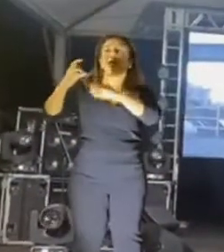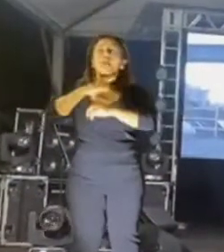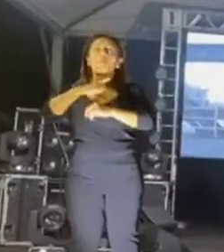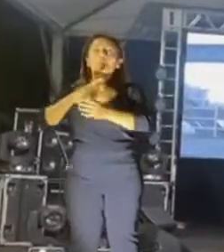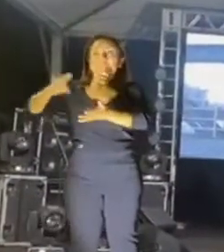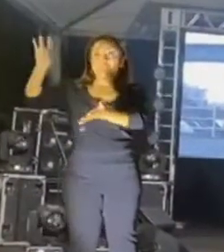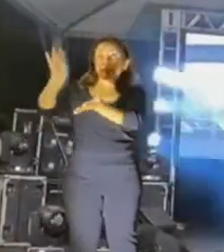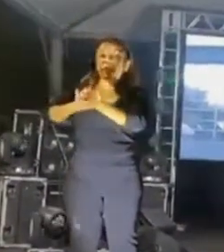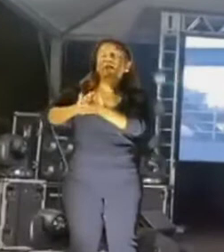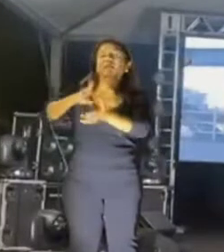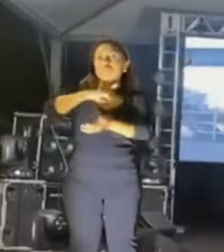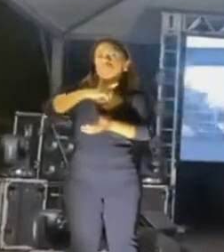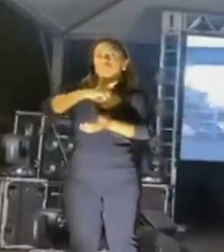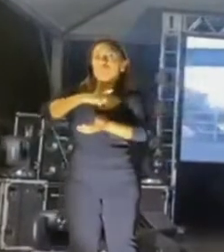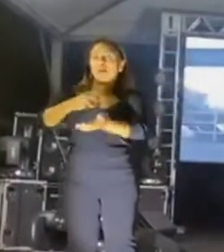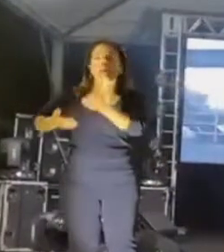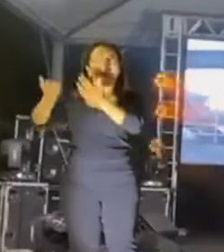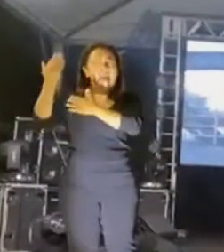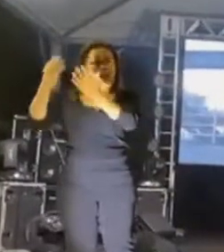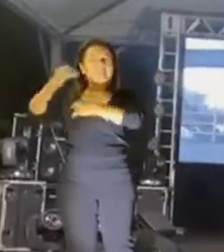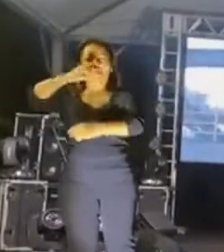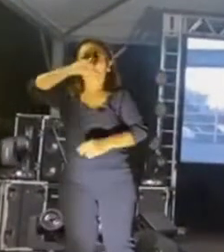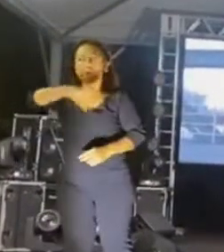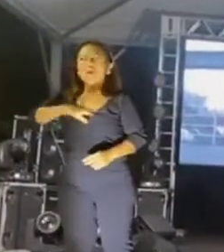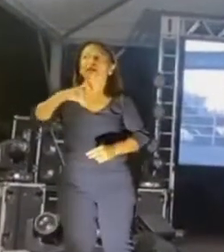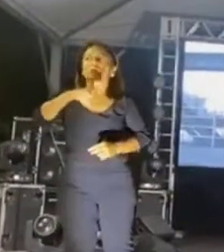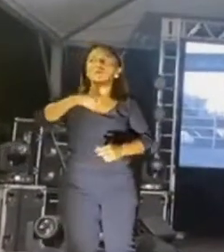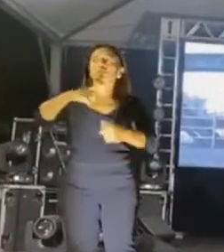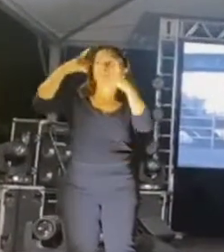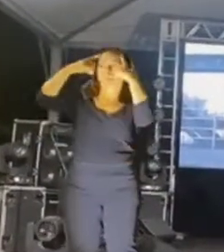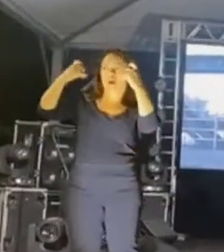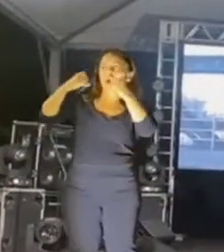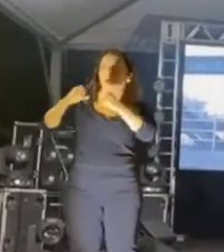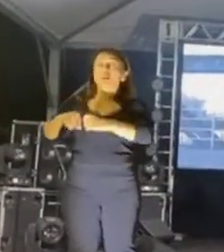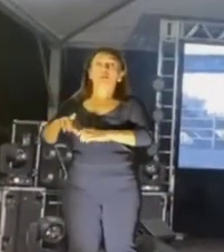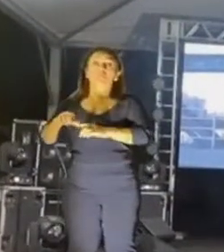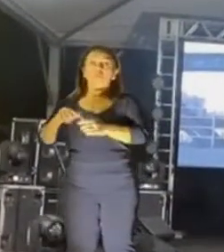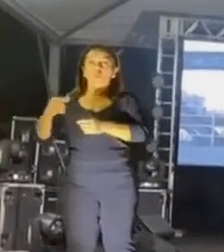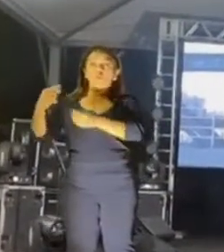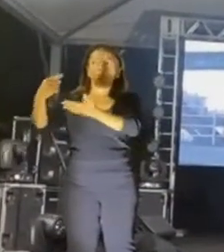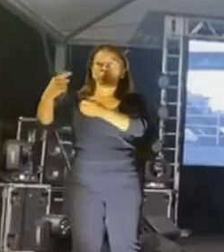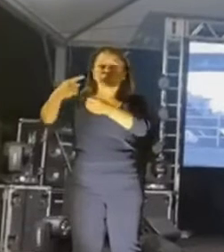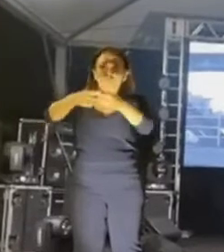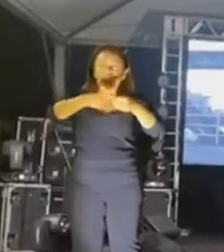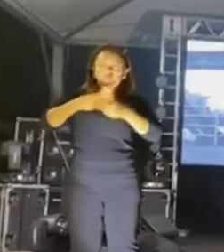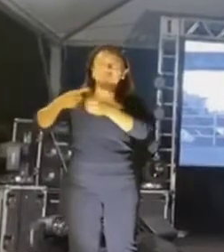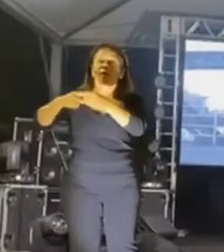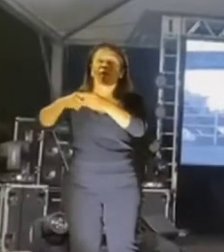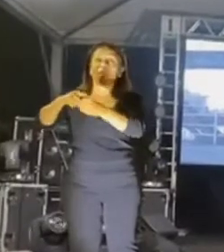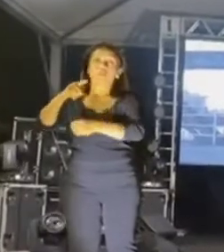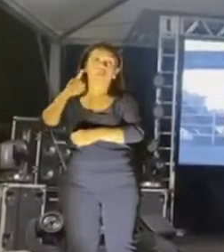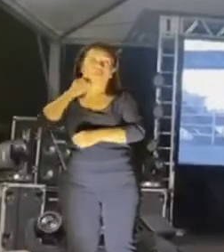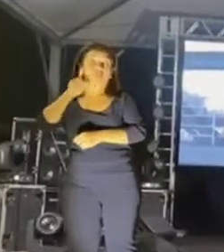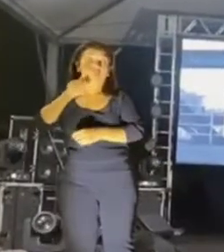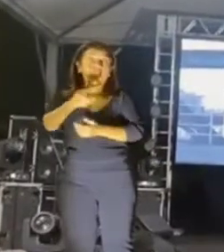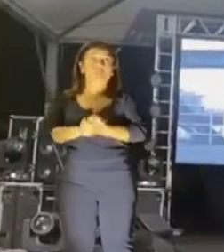mesmo. Era violento no Brooklyn, no Bronx, no Queens, no Harlem, nos Estados Unidos, né? Aí eles